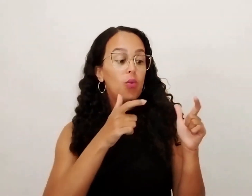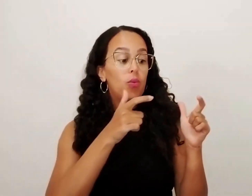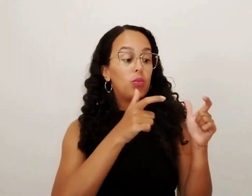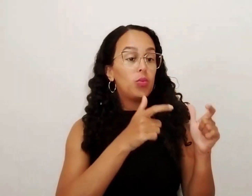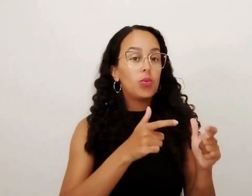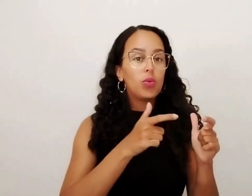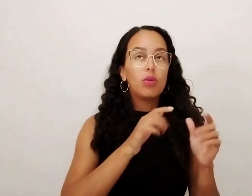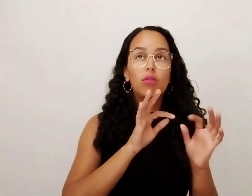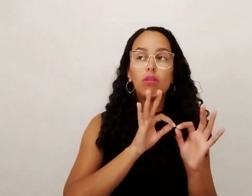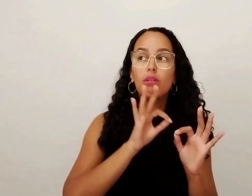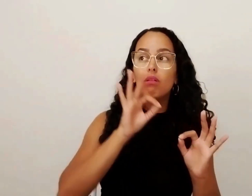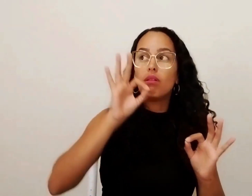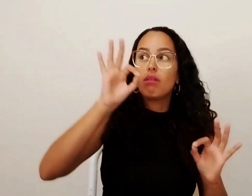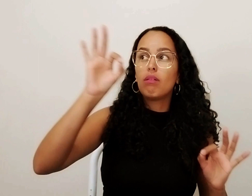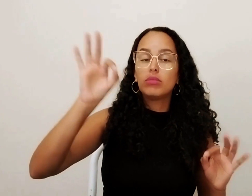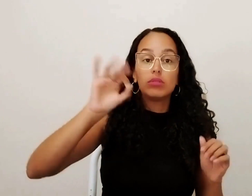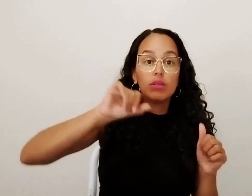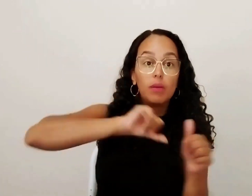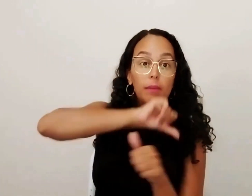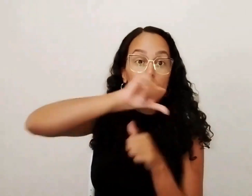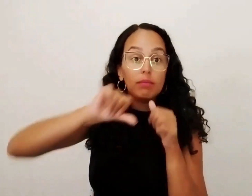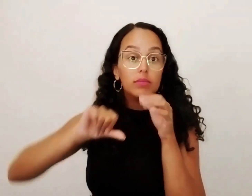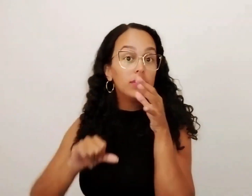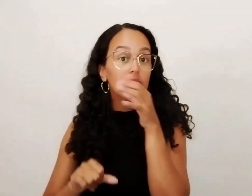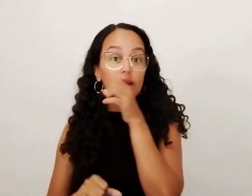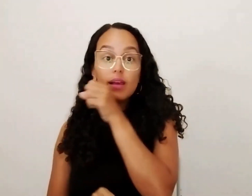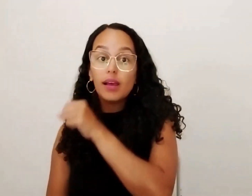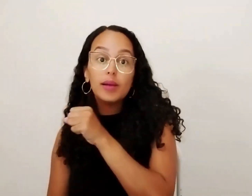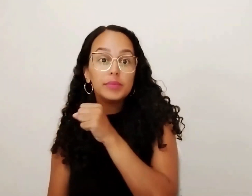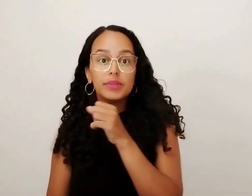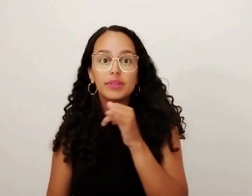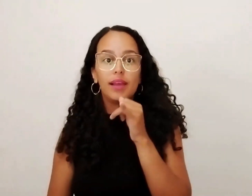correndo por todo o continente sul-americano.